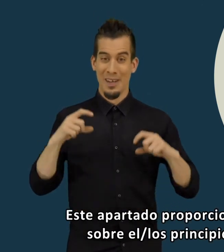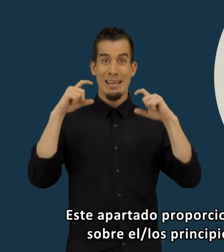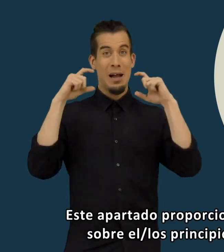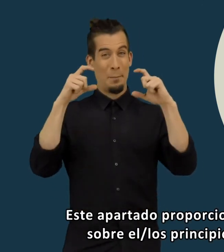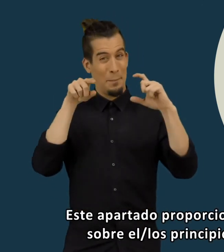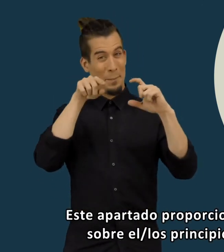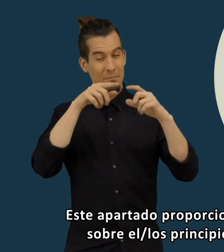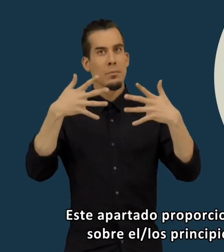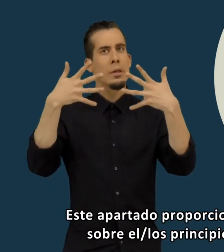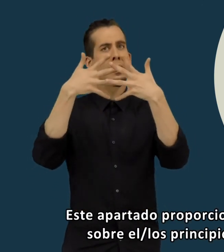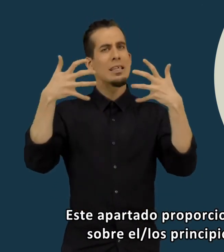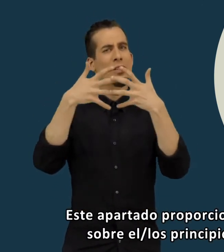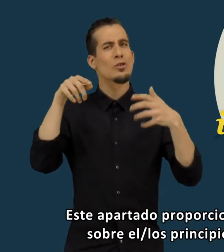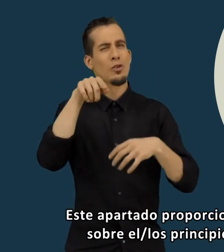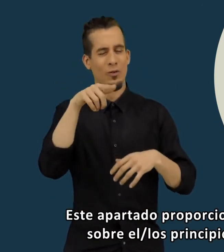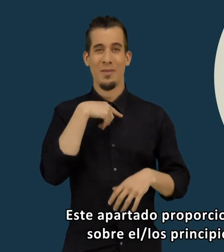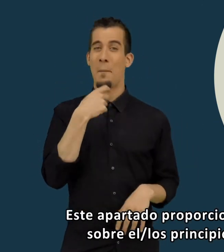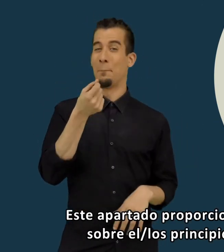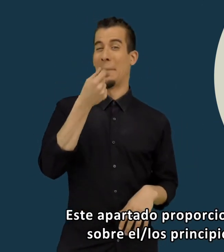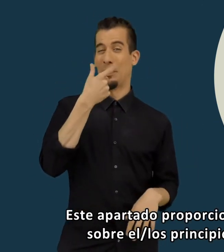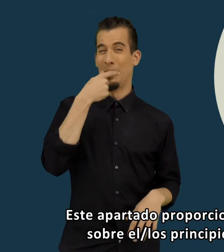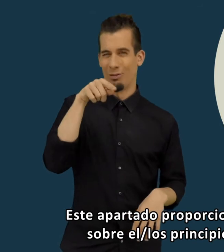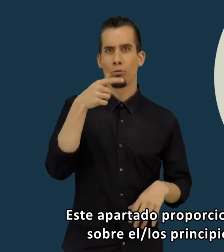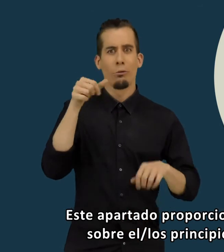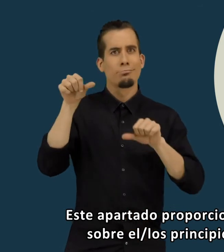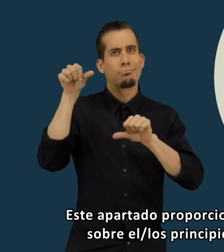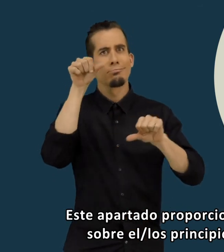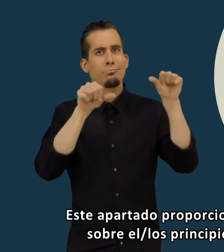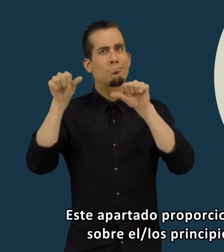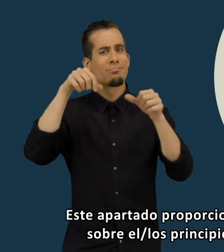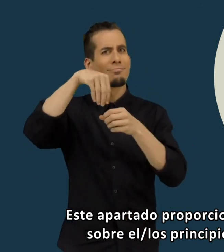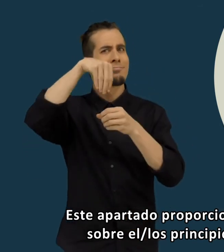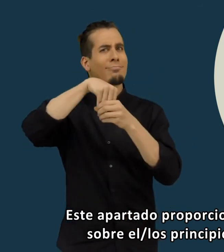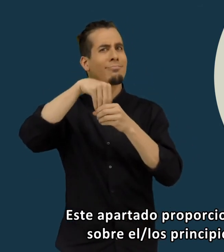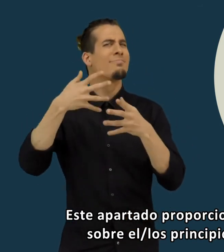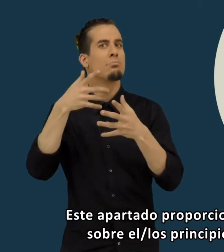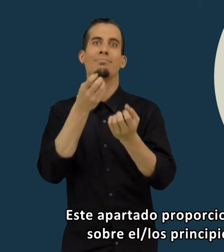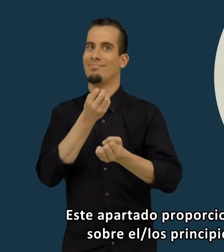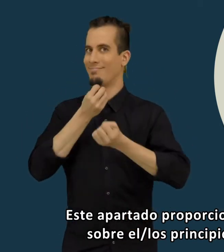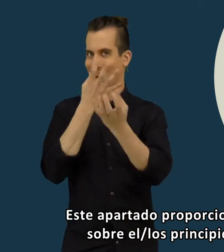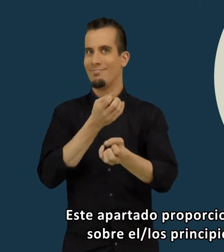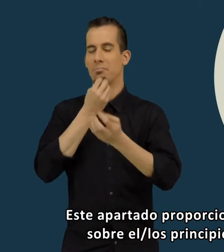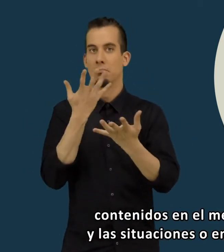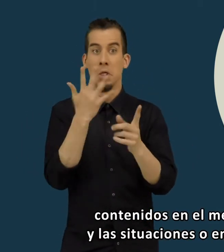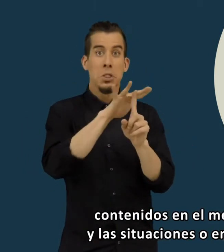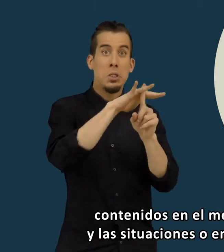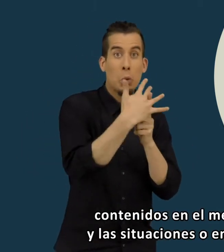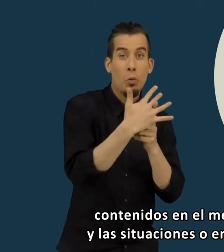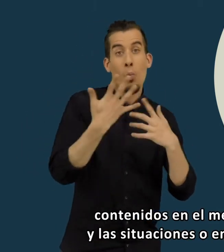Este apartado proporciona información sobre el o los principios activos contenidos